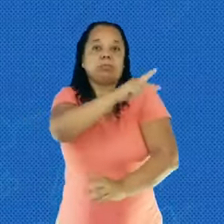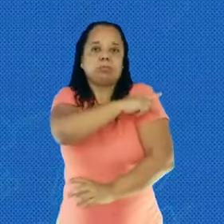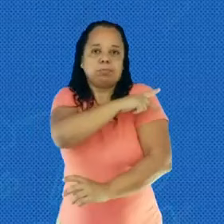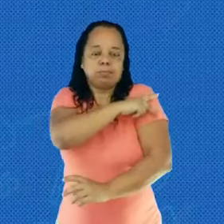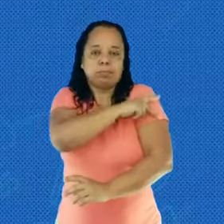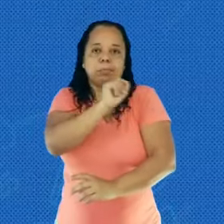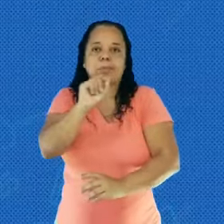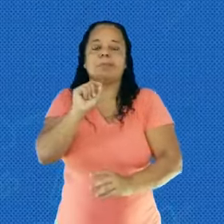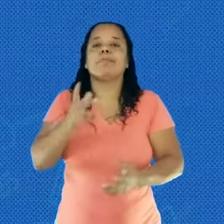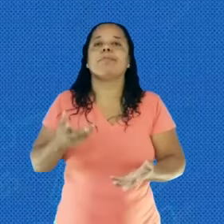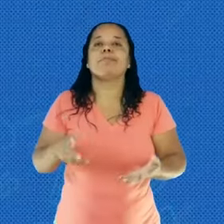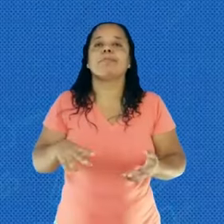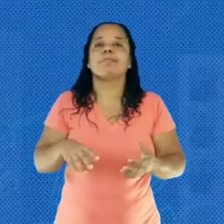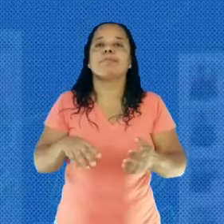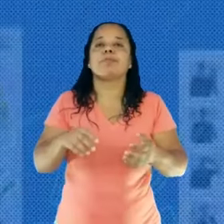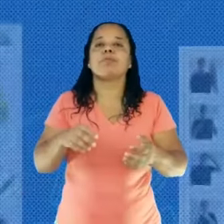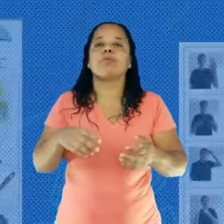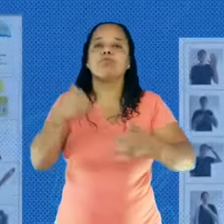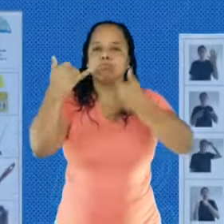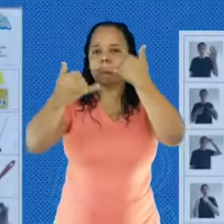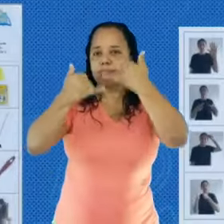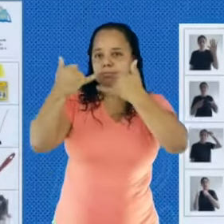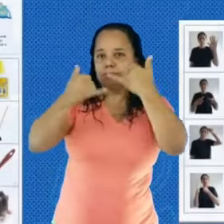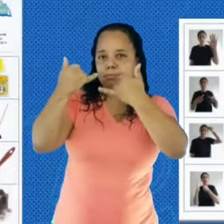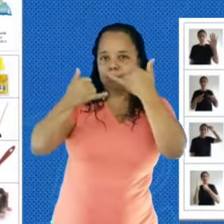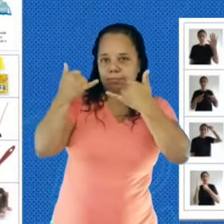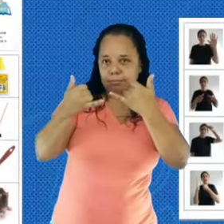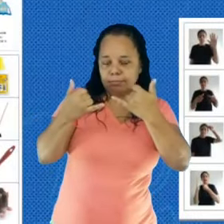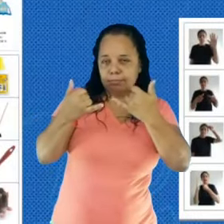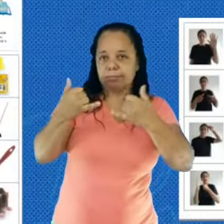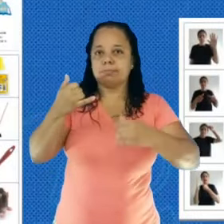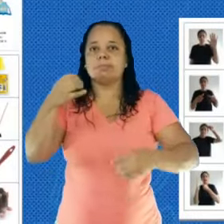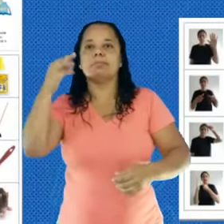em que eu ia trabalhar o jogo da memória.